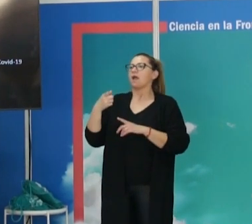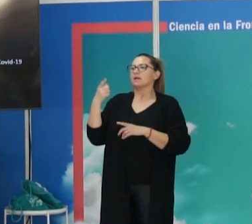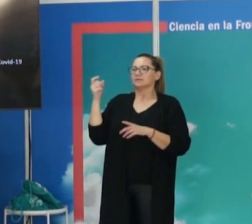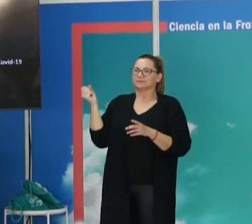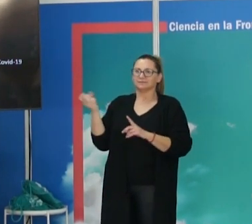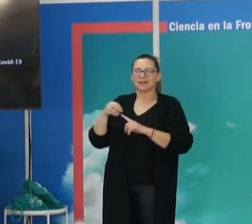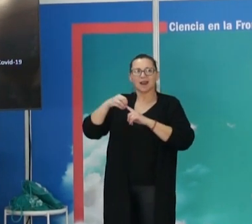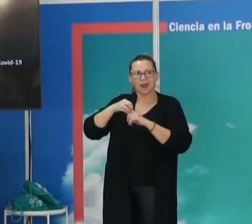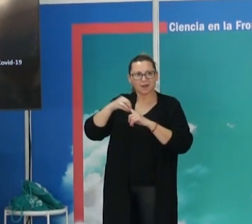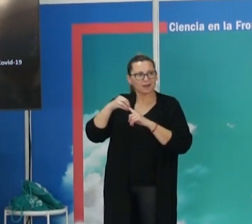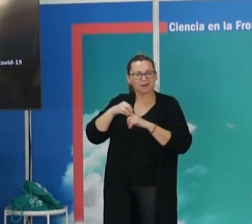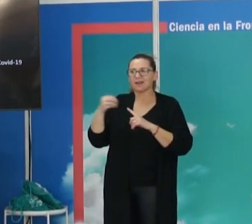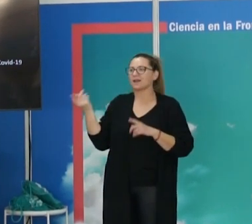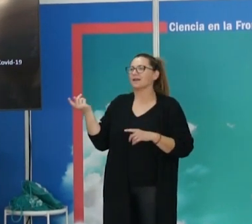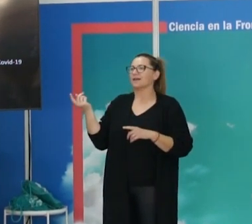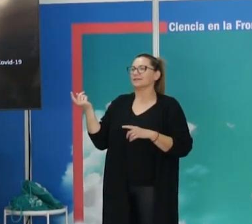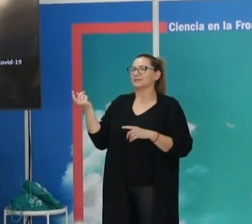la drapetomanía. Esto es